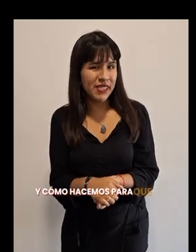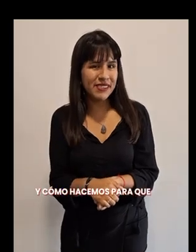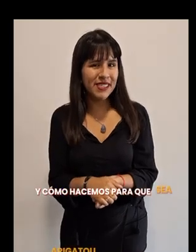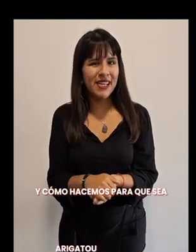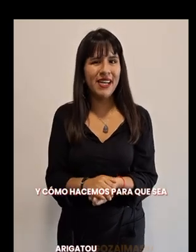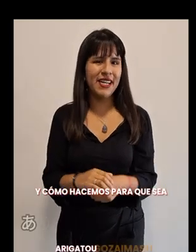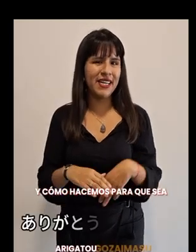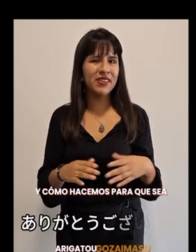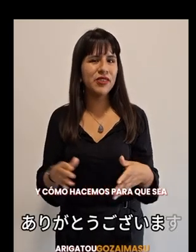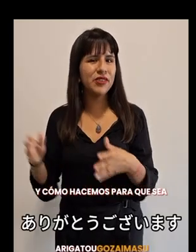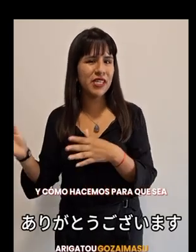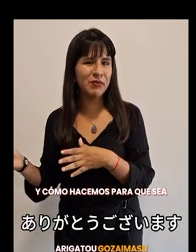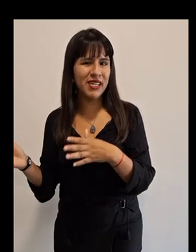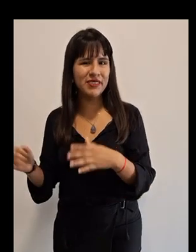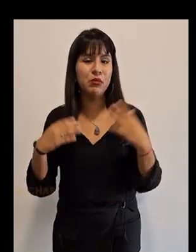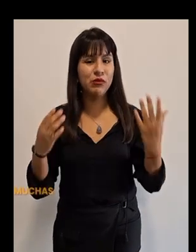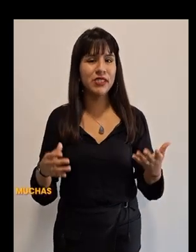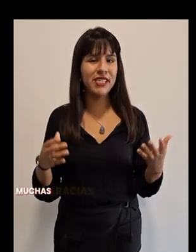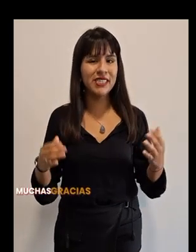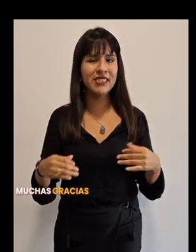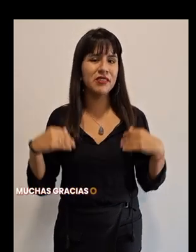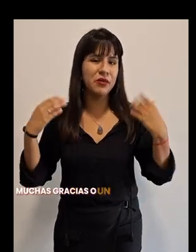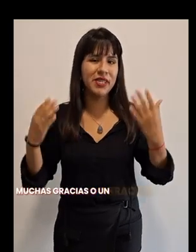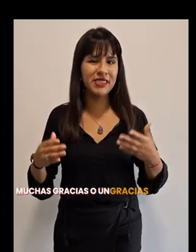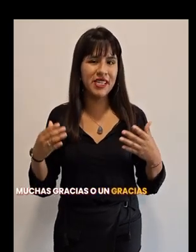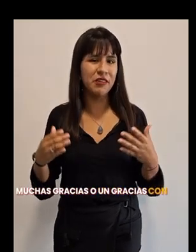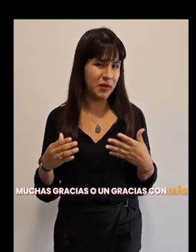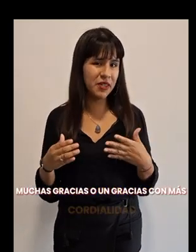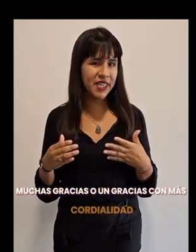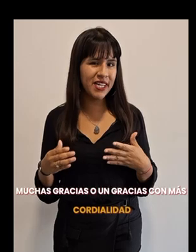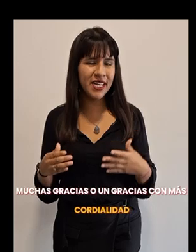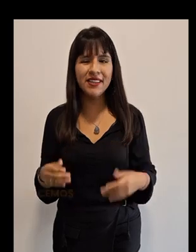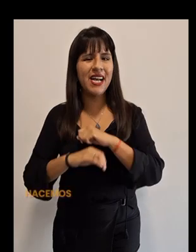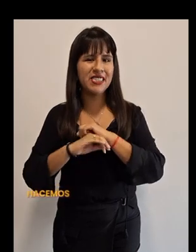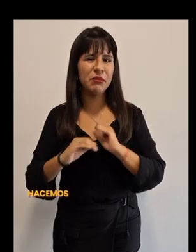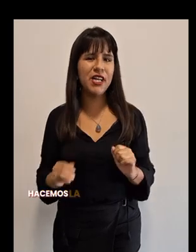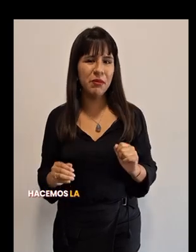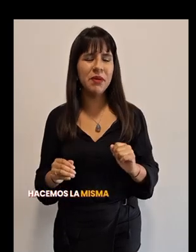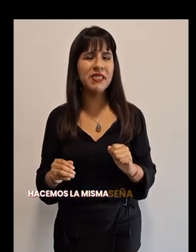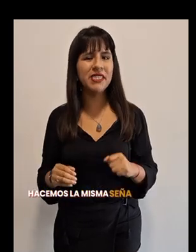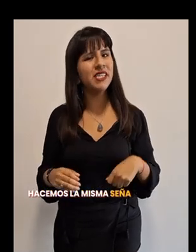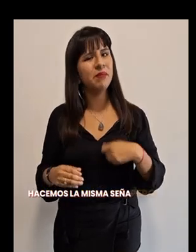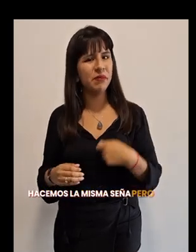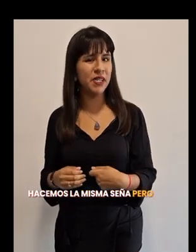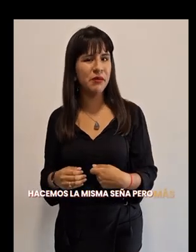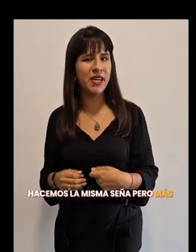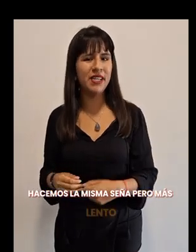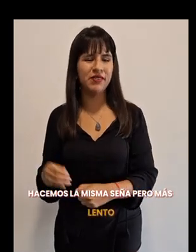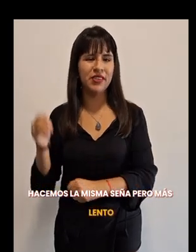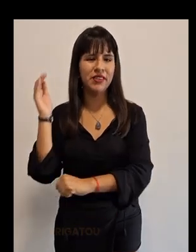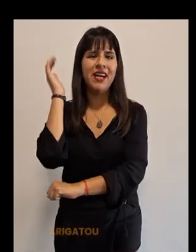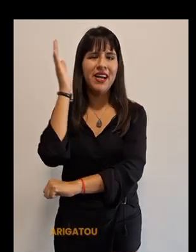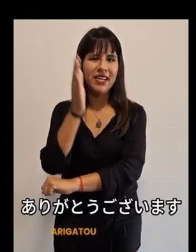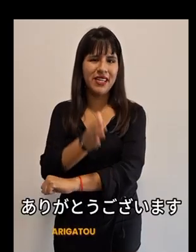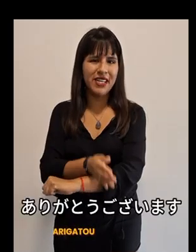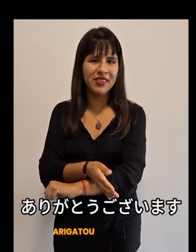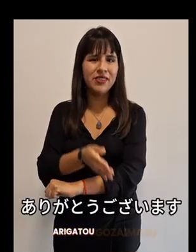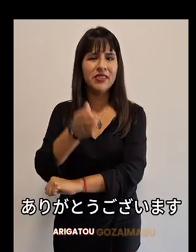que sea arigatou daimas muchas gracias o un gracias con más cordialidad hacemos la misma seña pero más lento arigatou